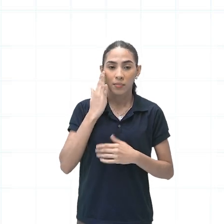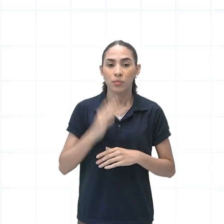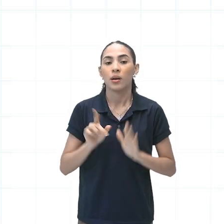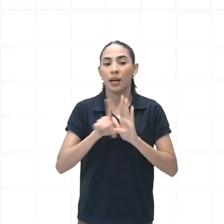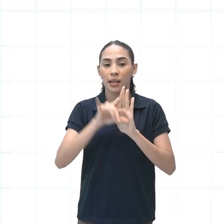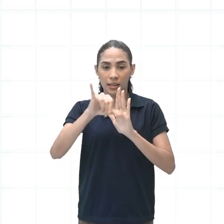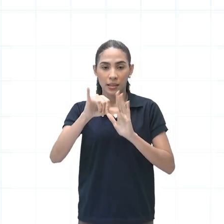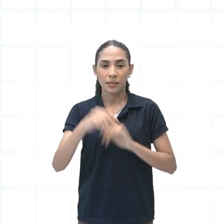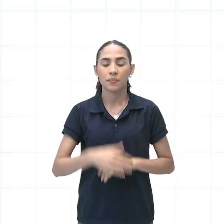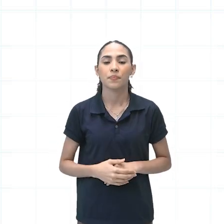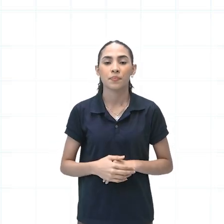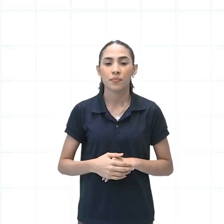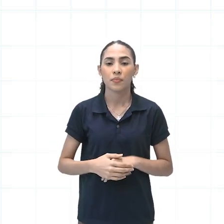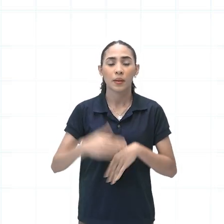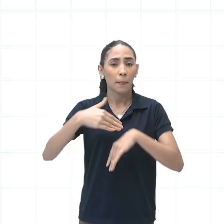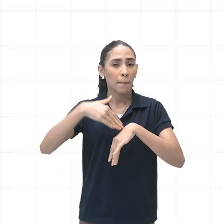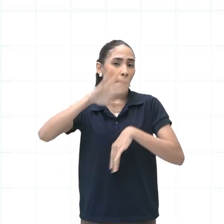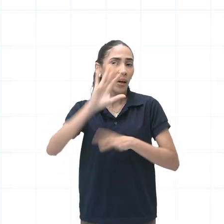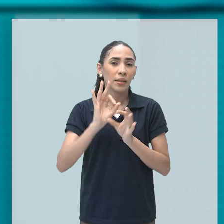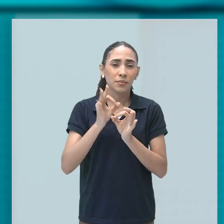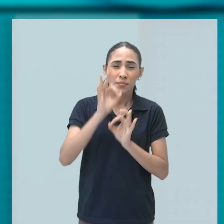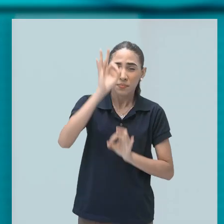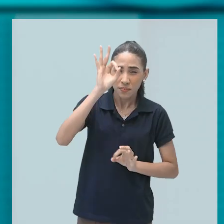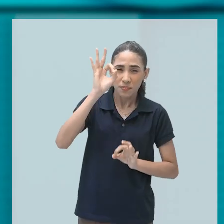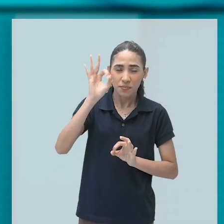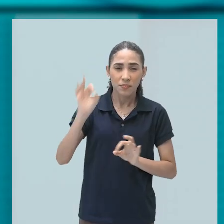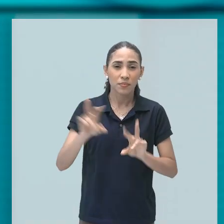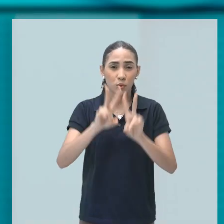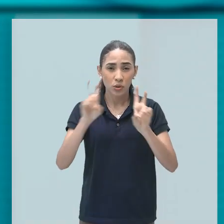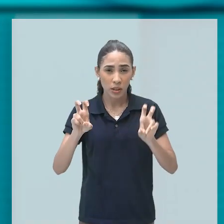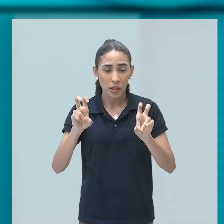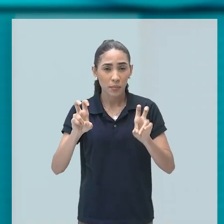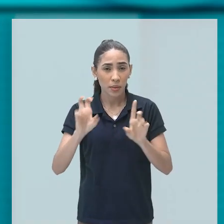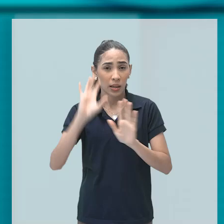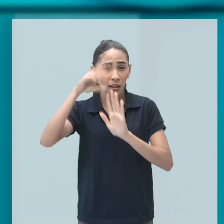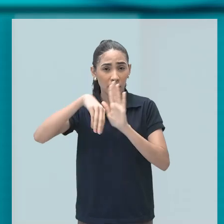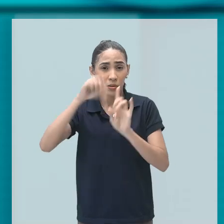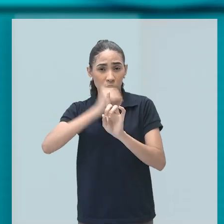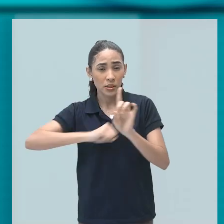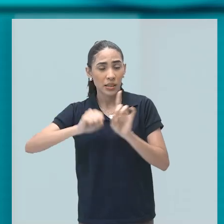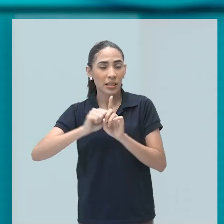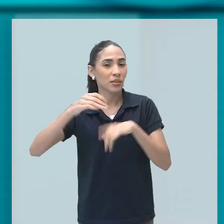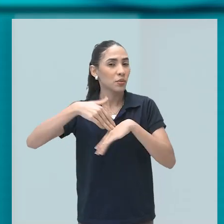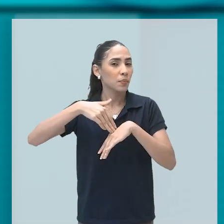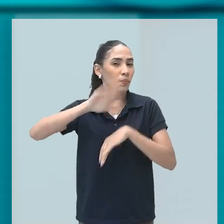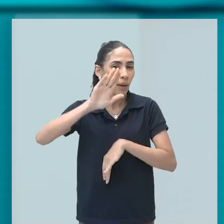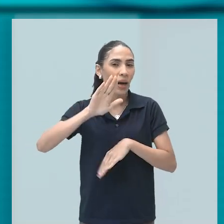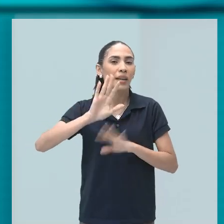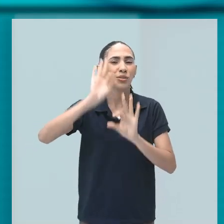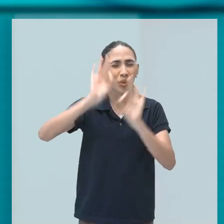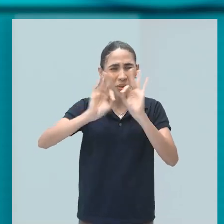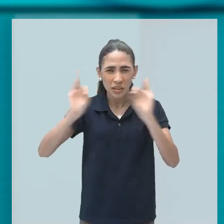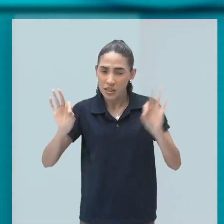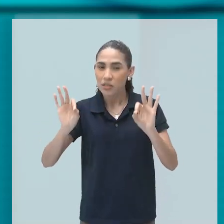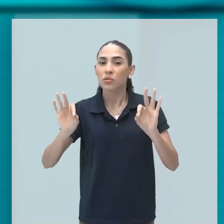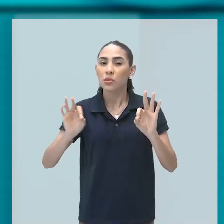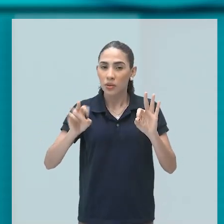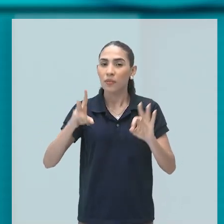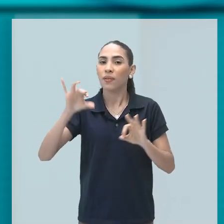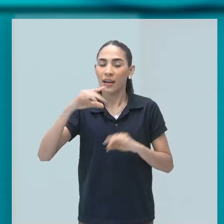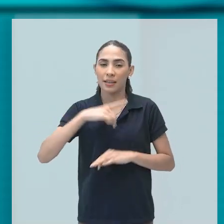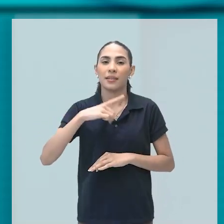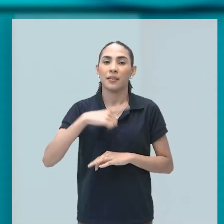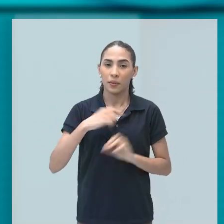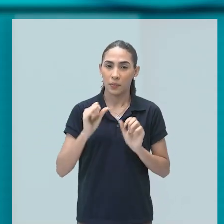a lei, quanto mais complexo o assunto é para a sociedade, mais subdivisões de organização ele